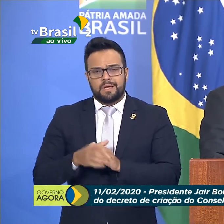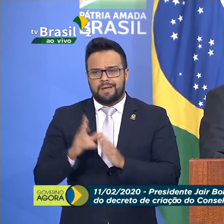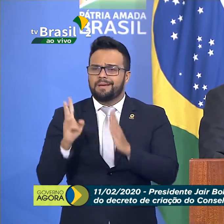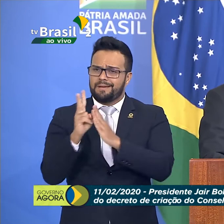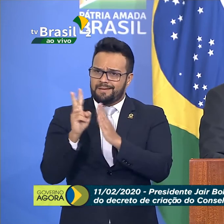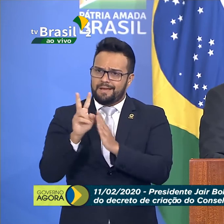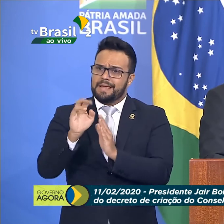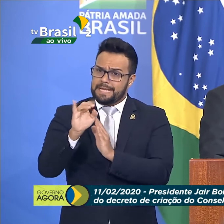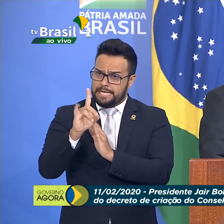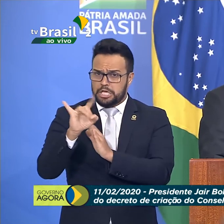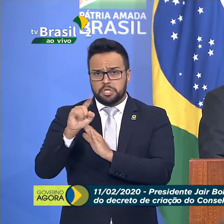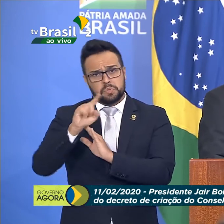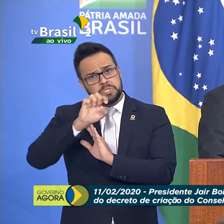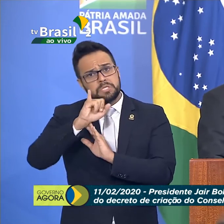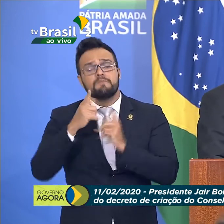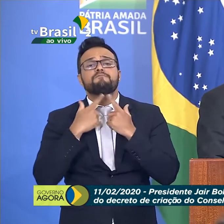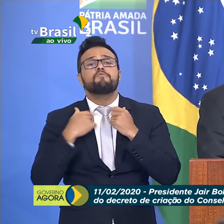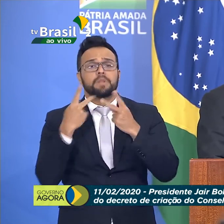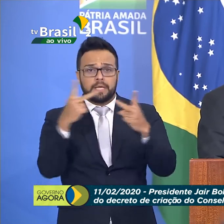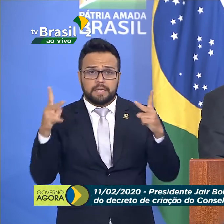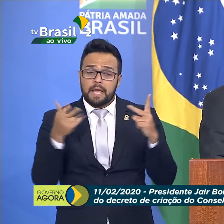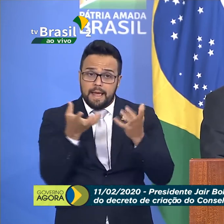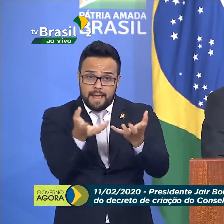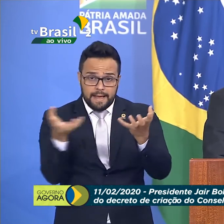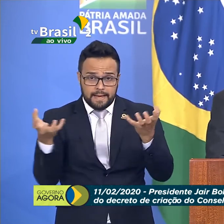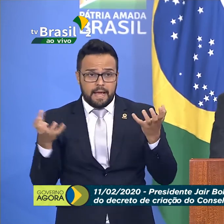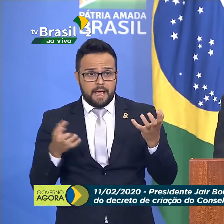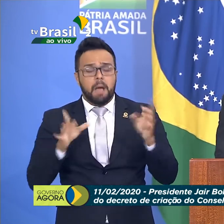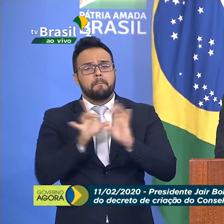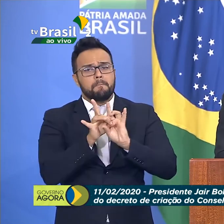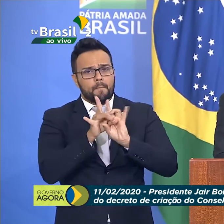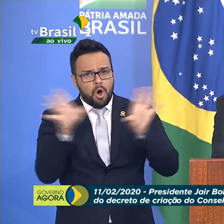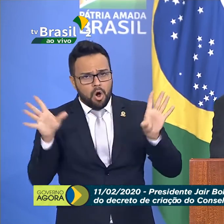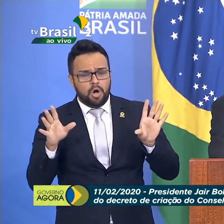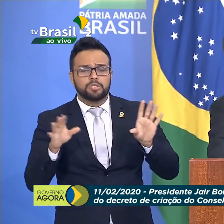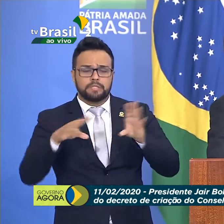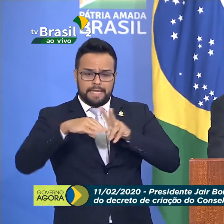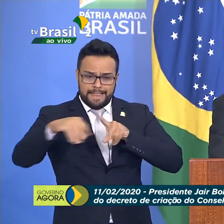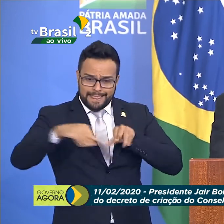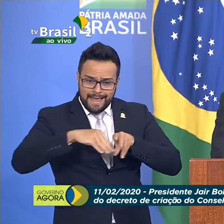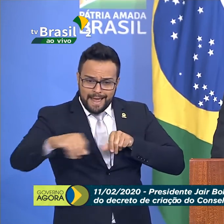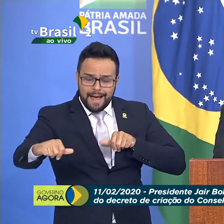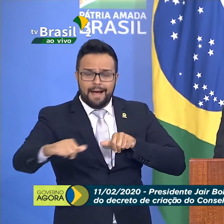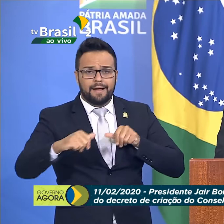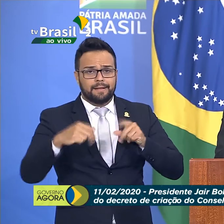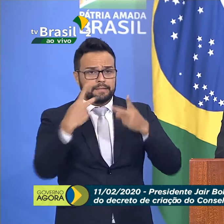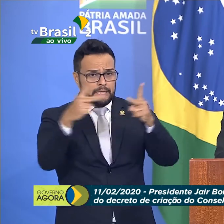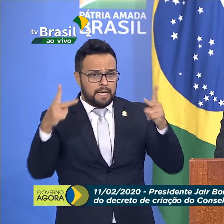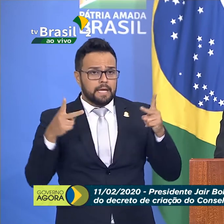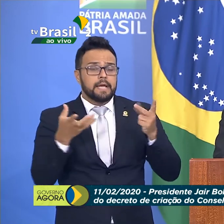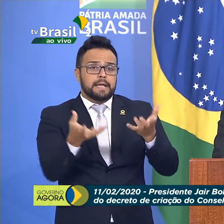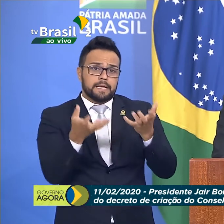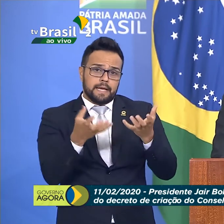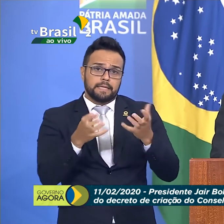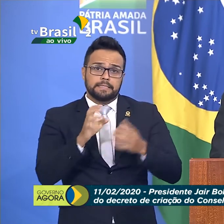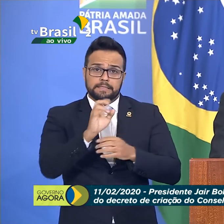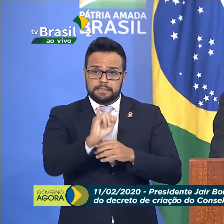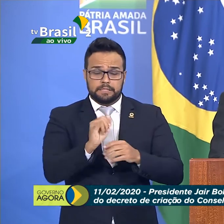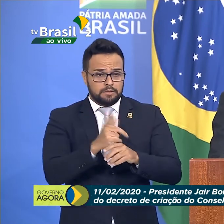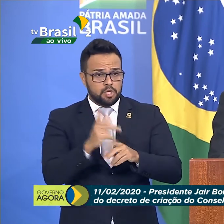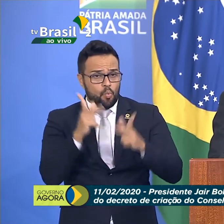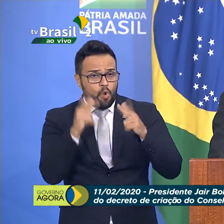se assim o desejarem, eles poderão fazer em sua terra tudo aquilo que o seu colega